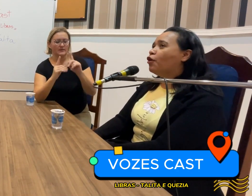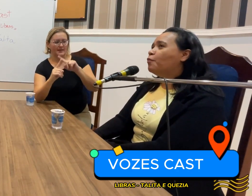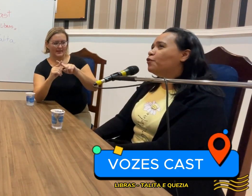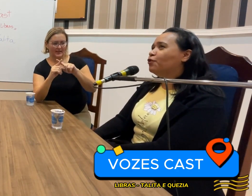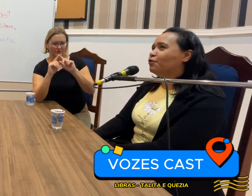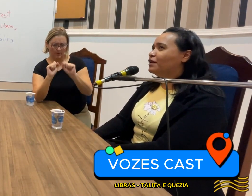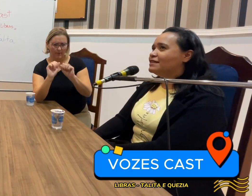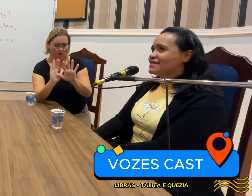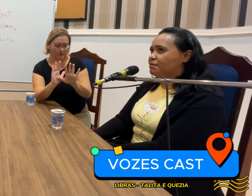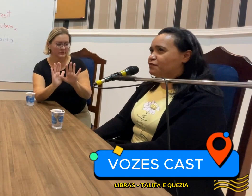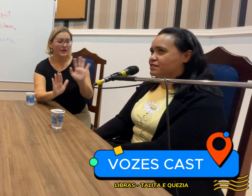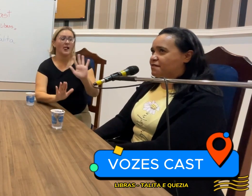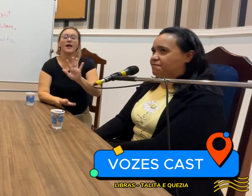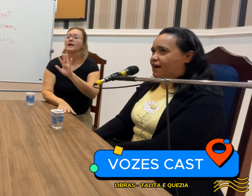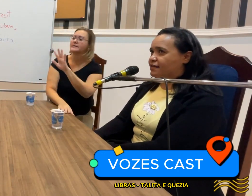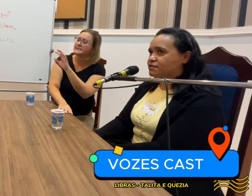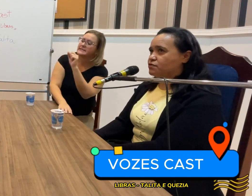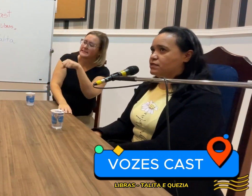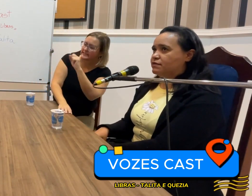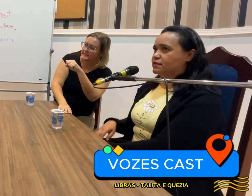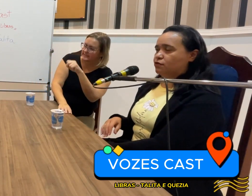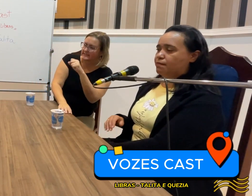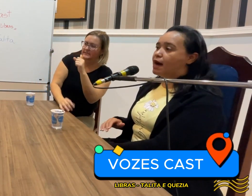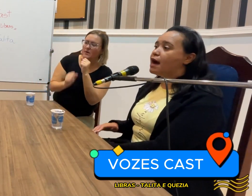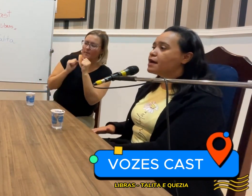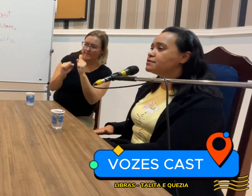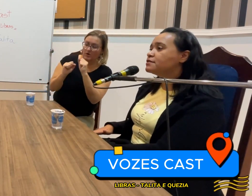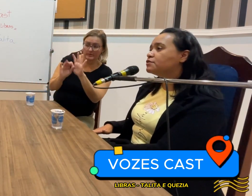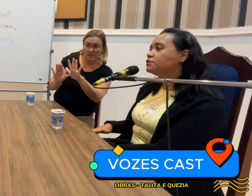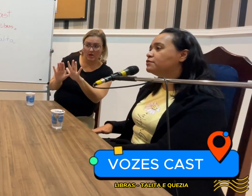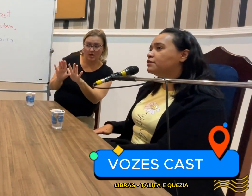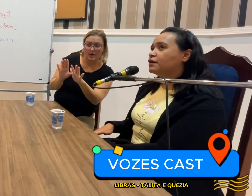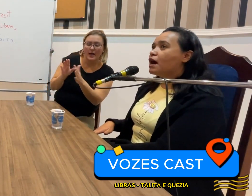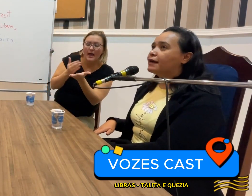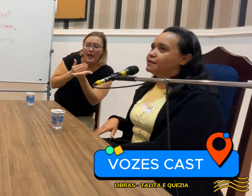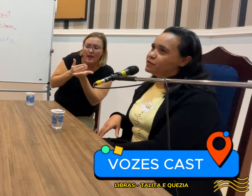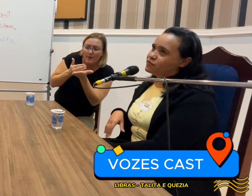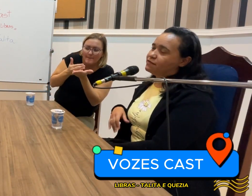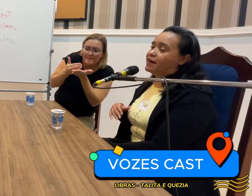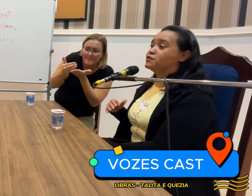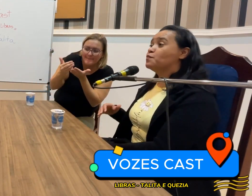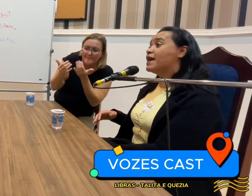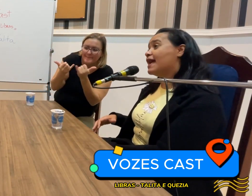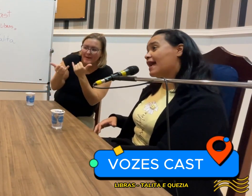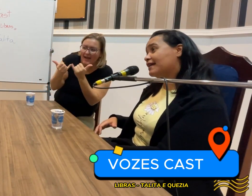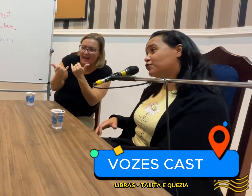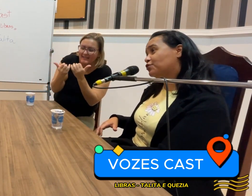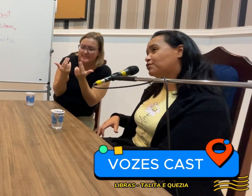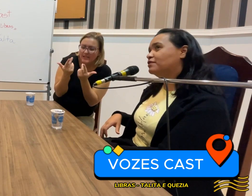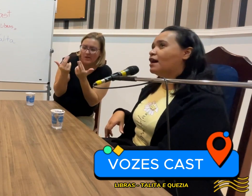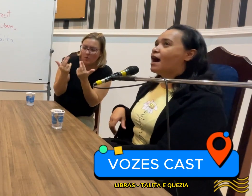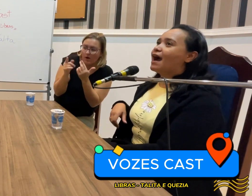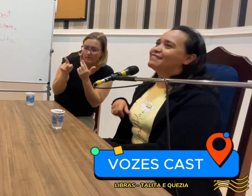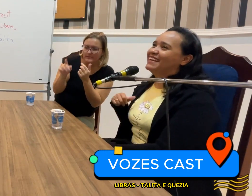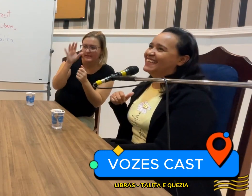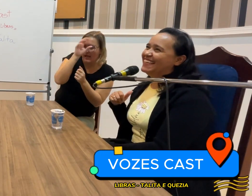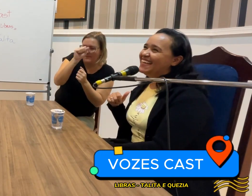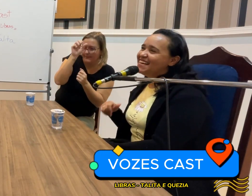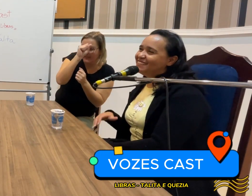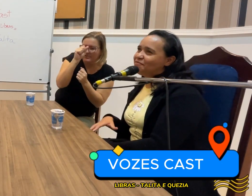É como, sabe, você faz o seu ensino básico, aí depois você faz o médio, né?